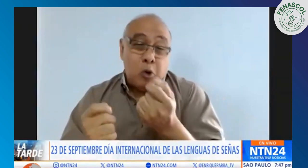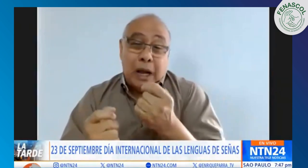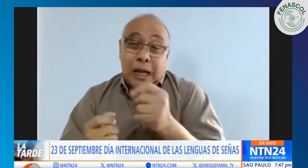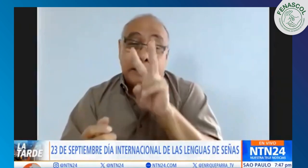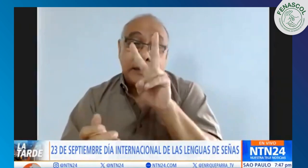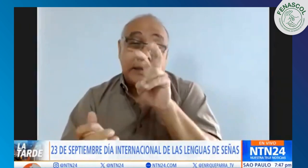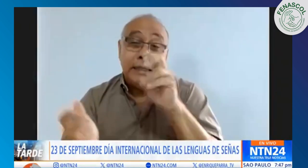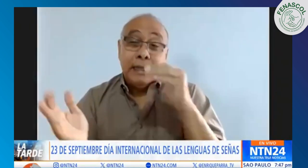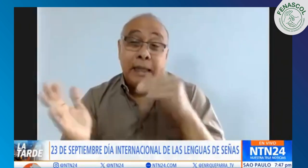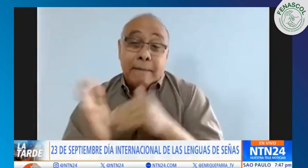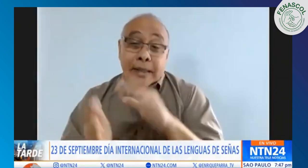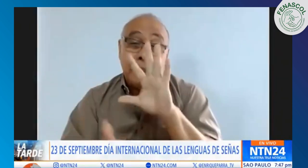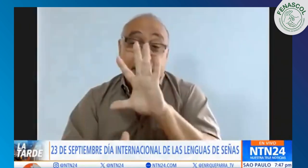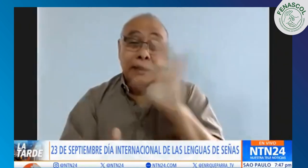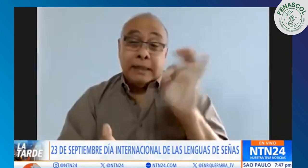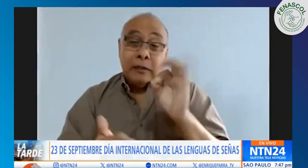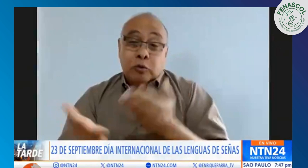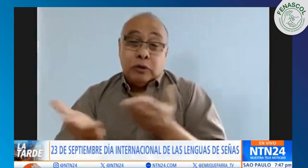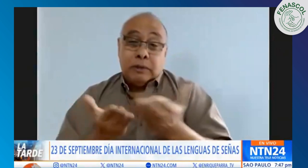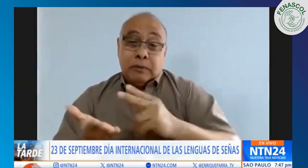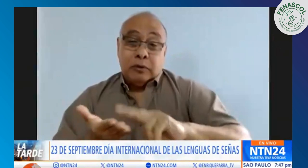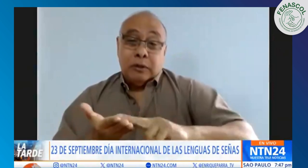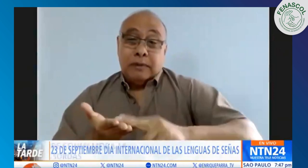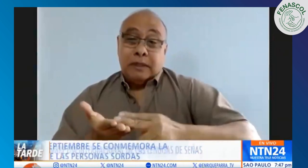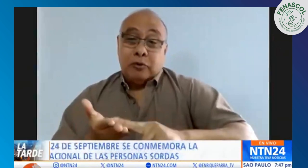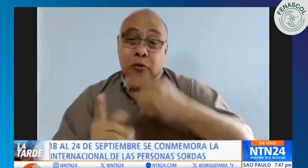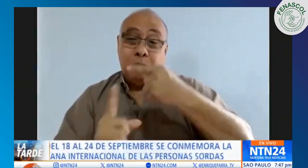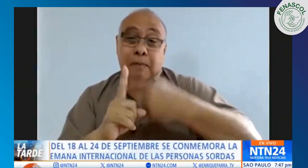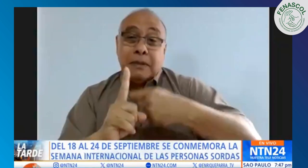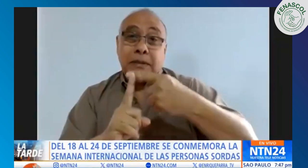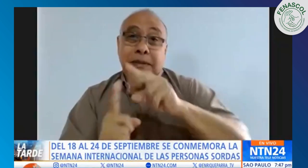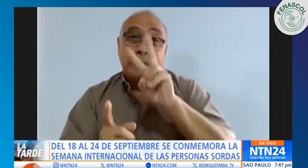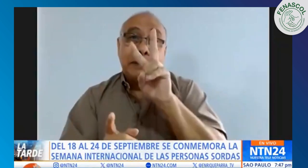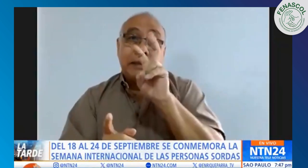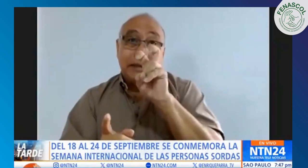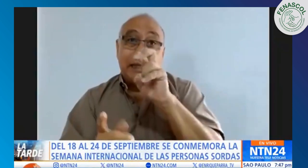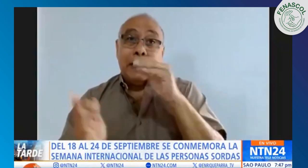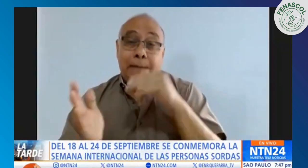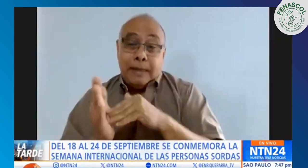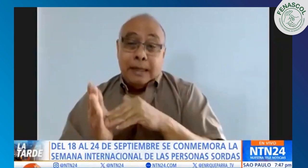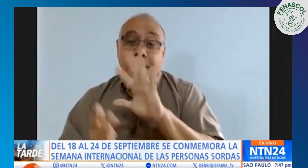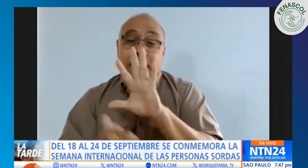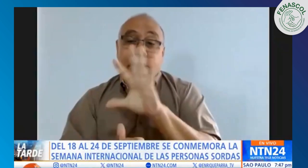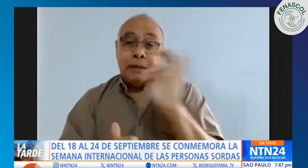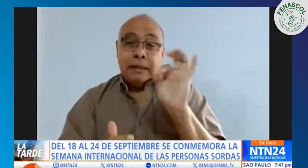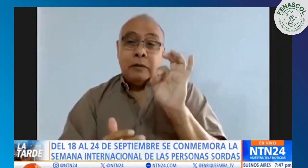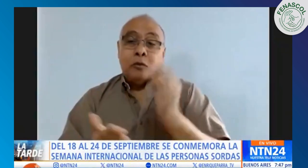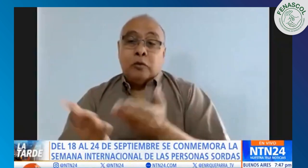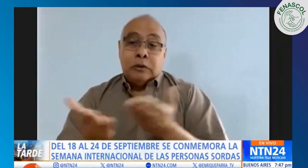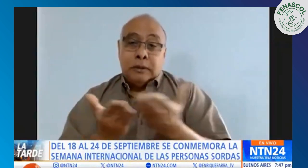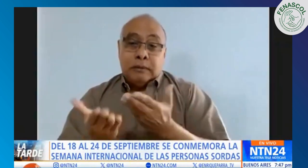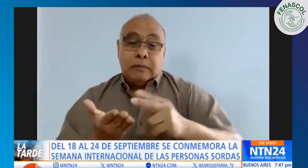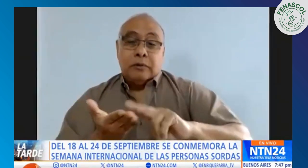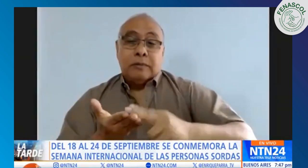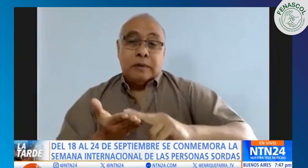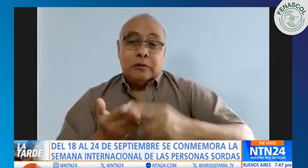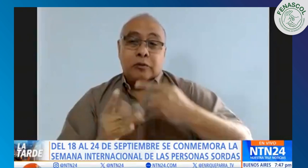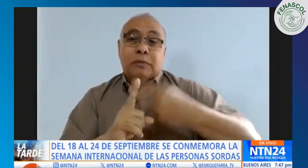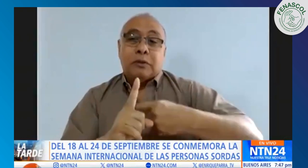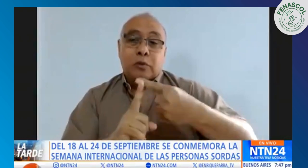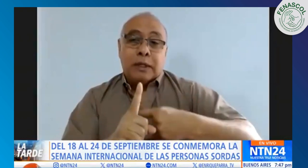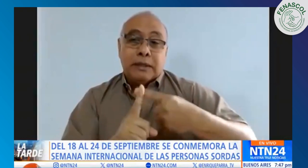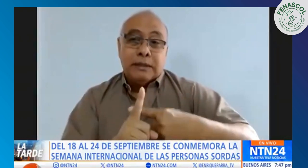oyentes. Tenemos servicios de interpretación, 7.500 al